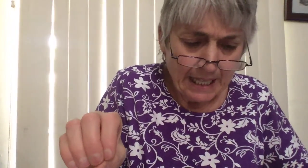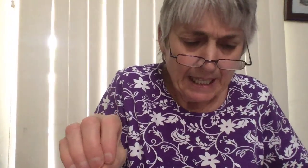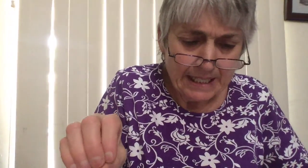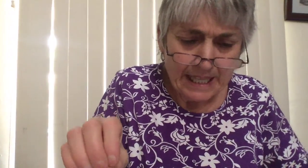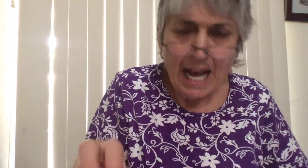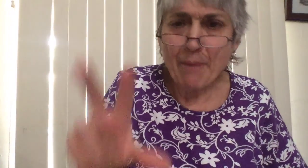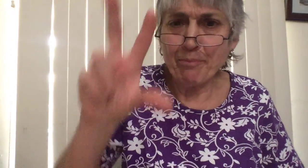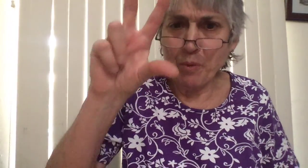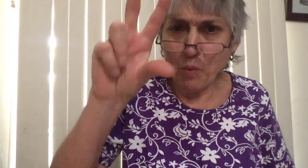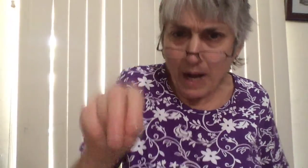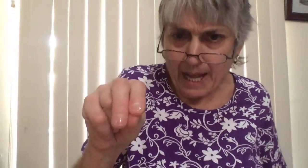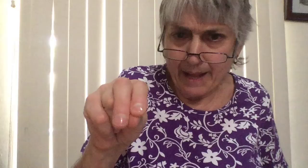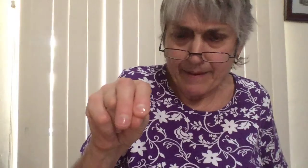Il n'y a point.